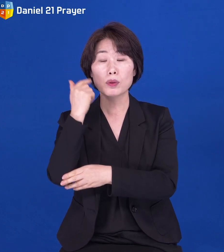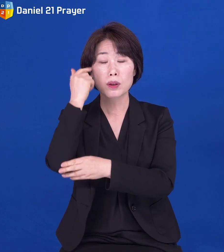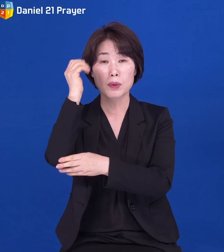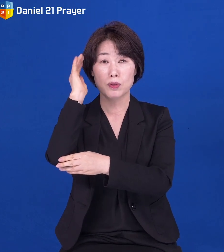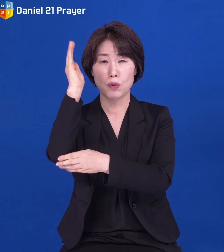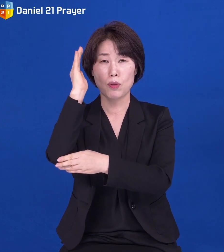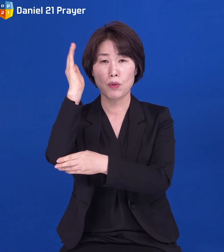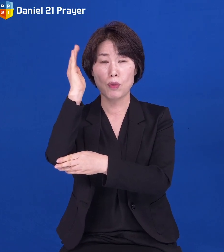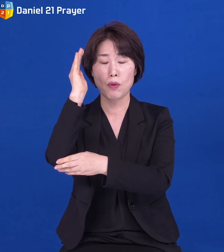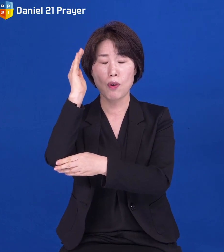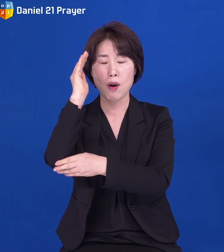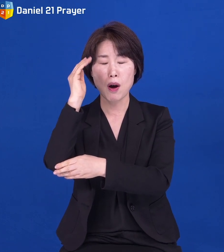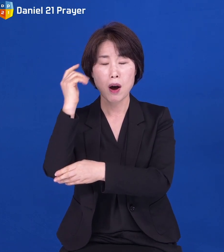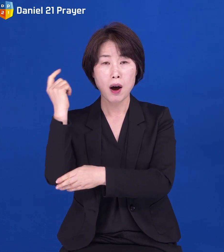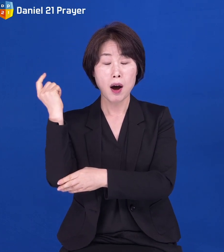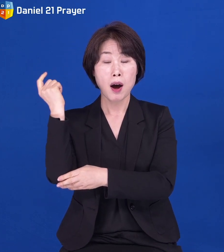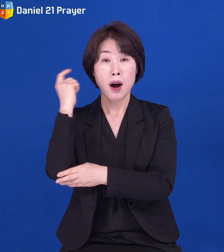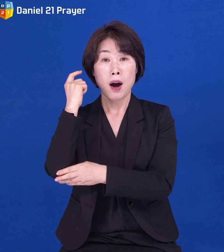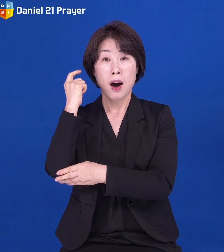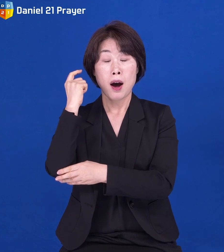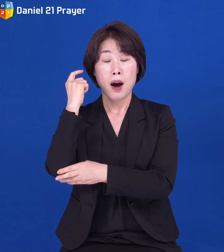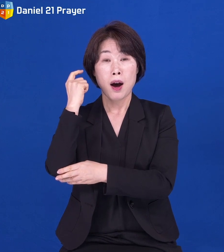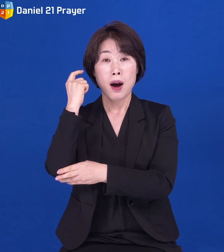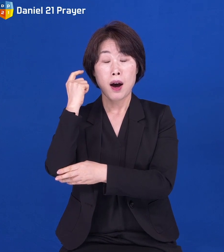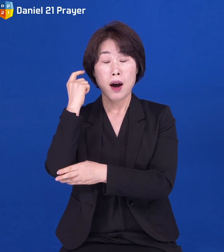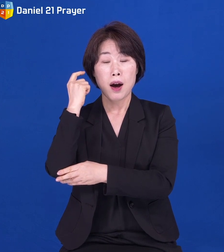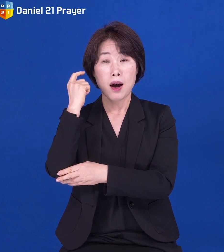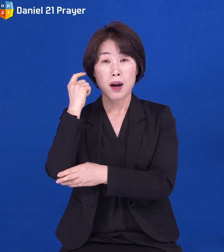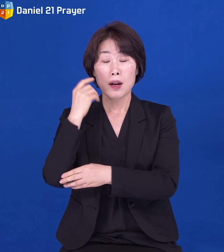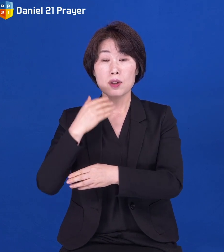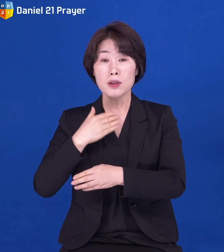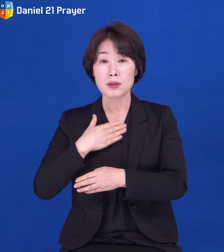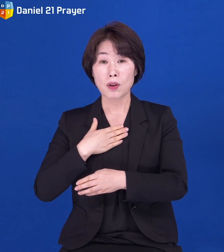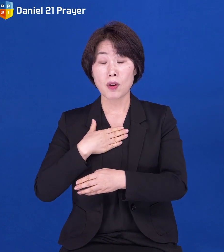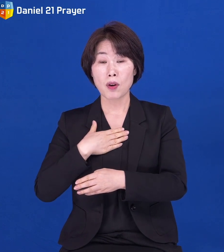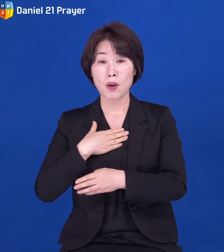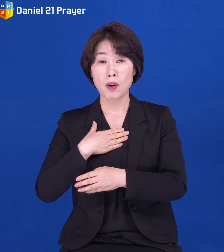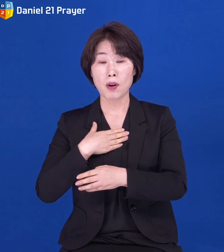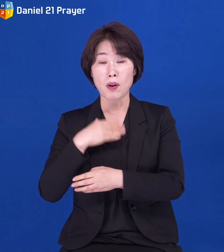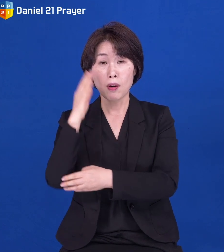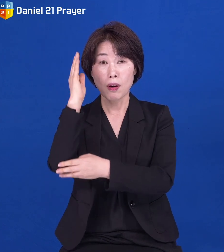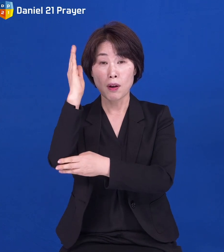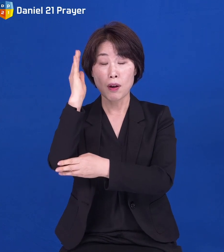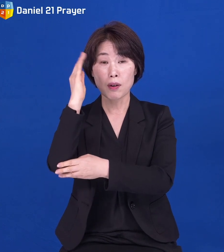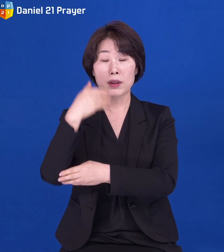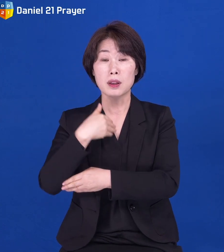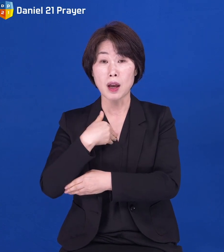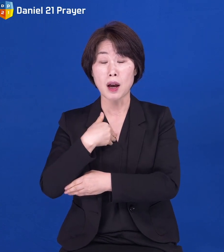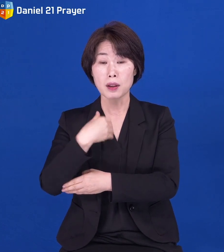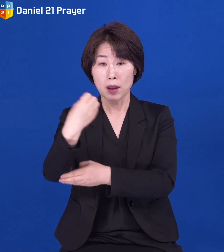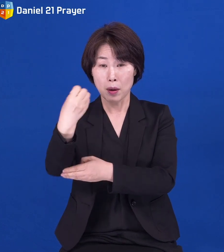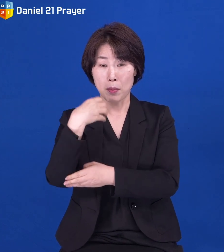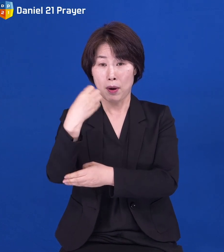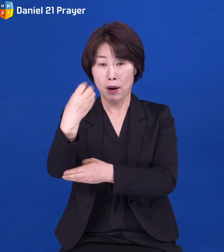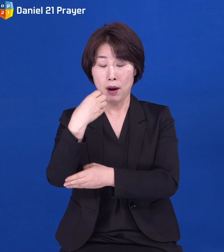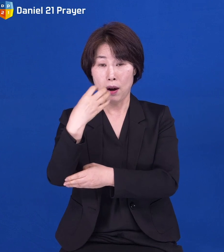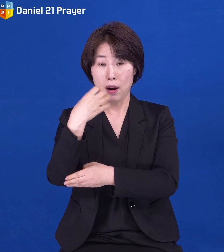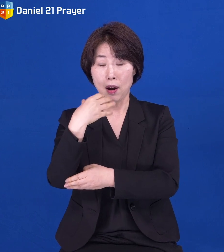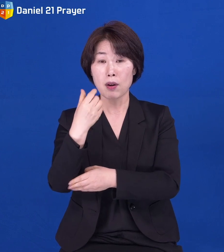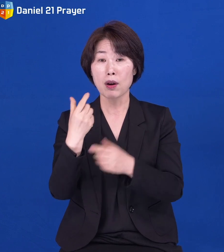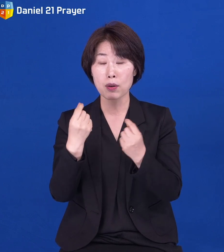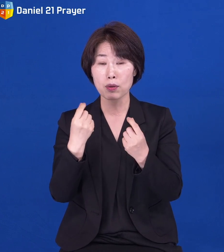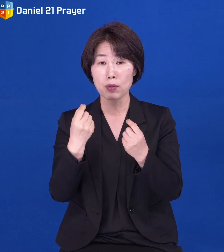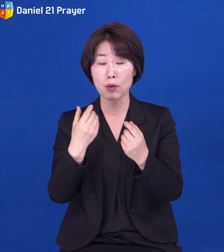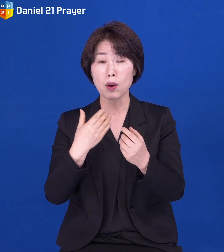너무 잘 들리고 저한테 해주시는 말씀 같고 하나님이 정말 저한테 말씀을 하시는 것 같고 저한테 얘기하는 것